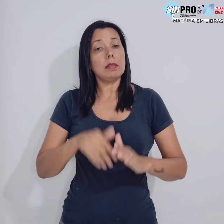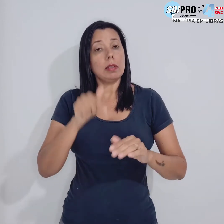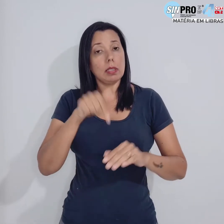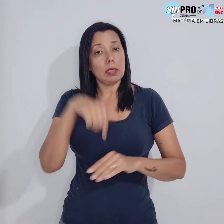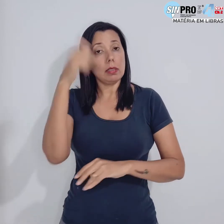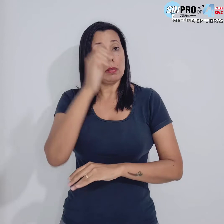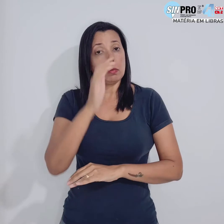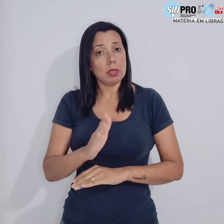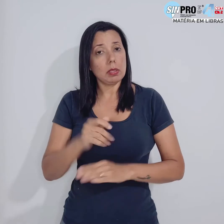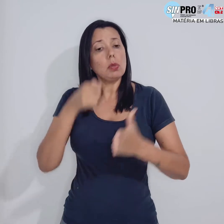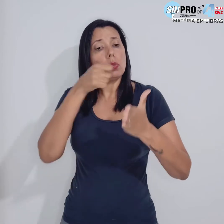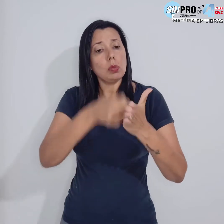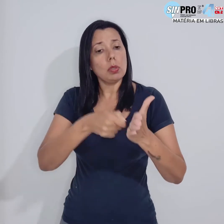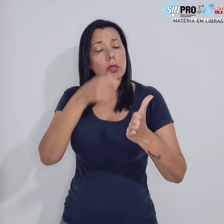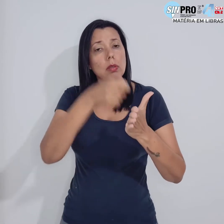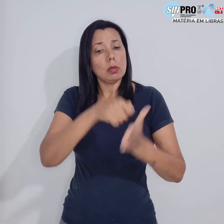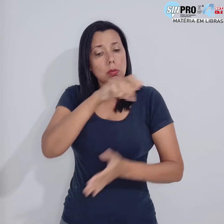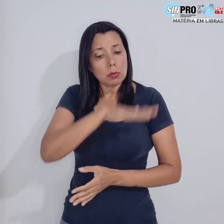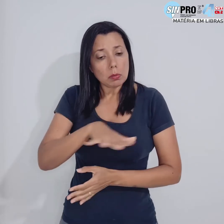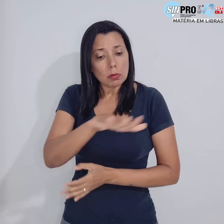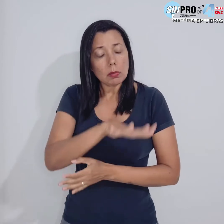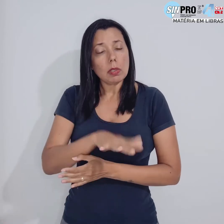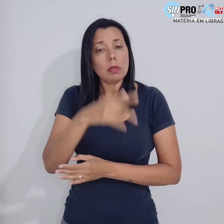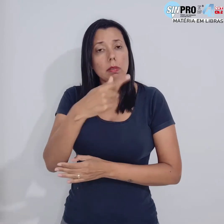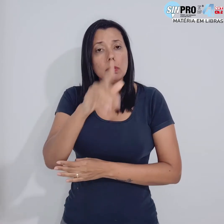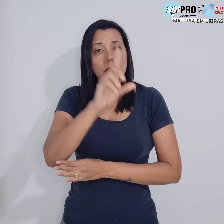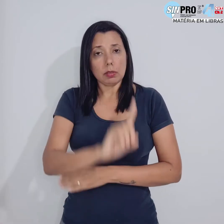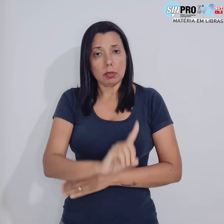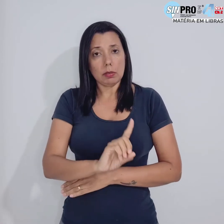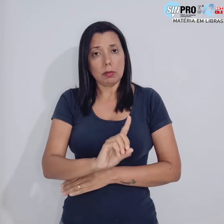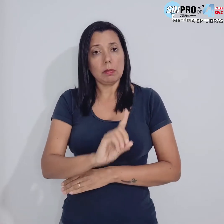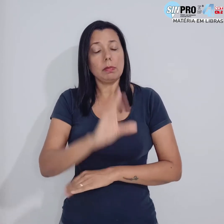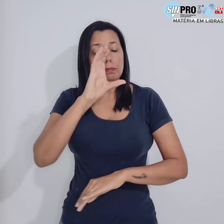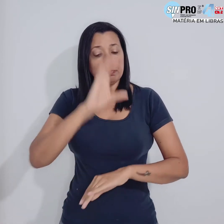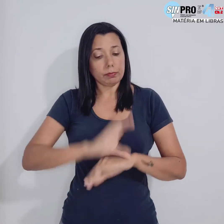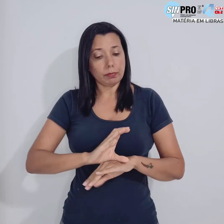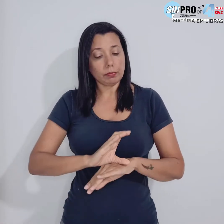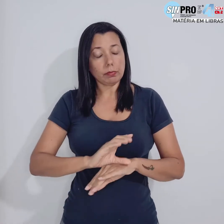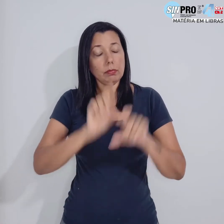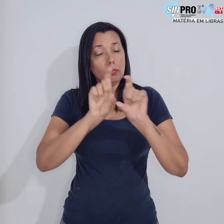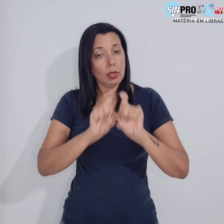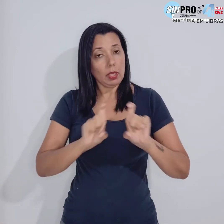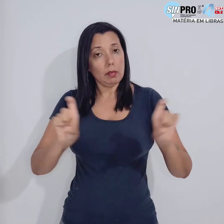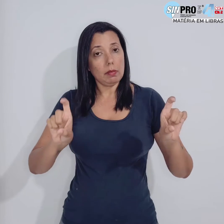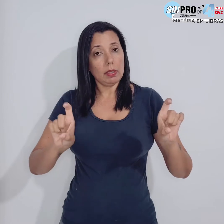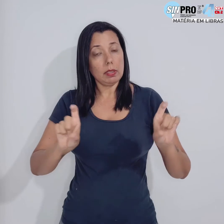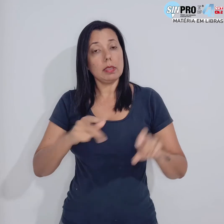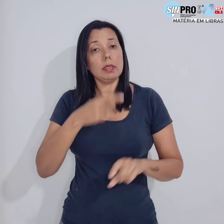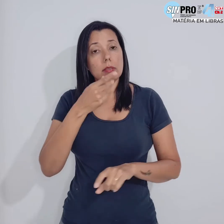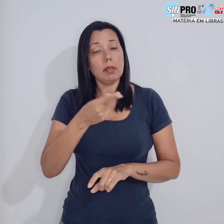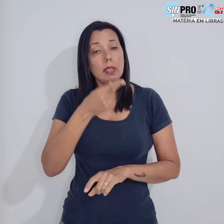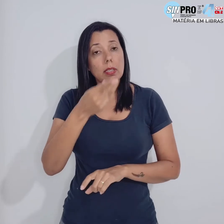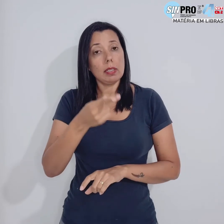sua luta pelos seus territórios e seus direitos cidadãos. A frase foi proferida no dia 7